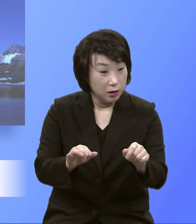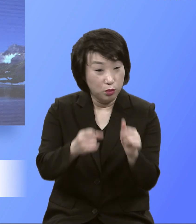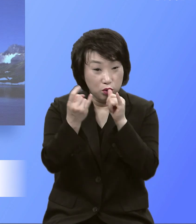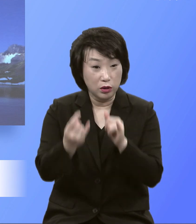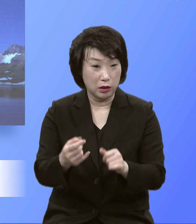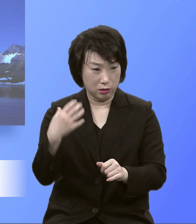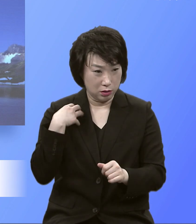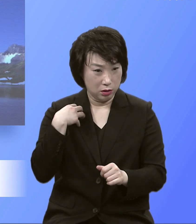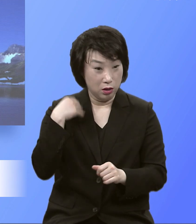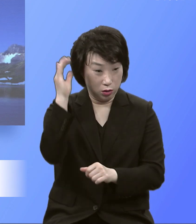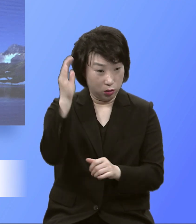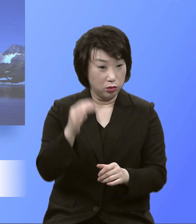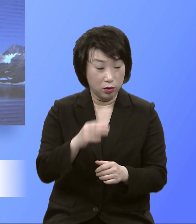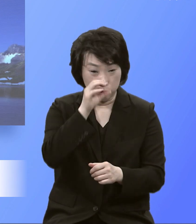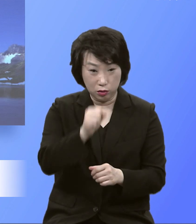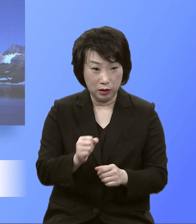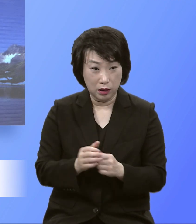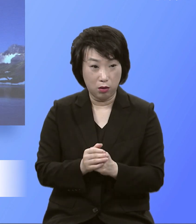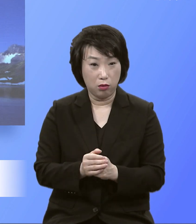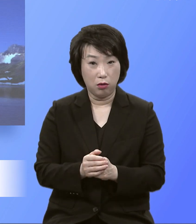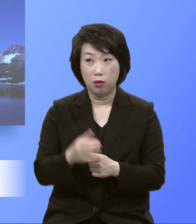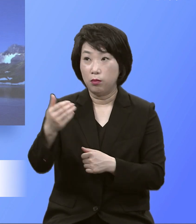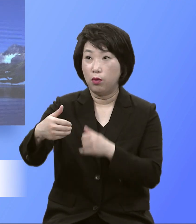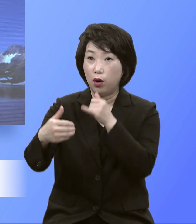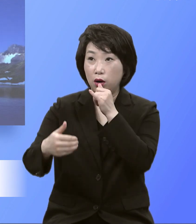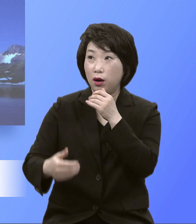집회를 좀 했으면 좋겠다고. 남전도의 집회를.